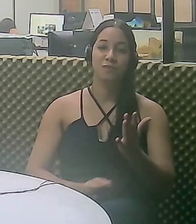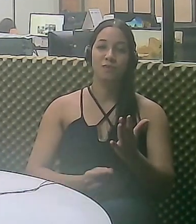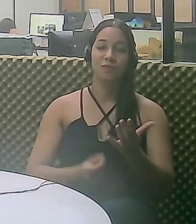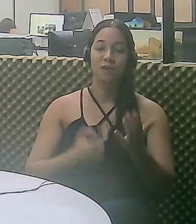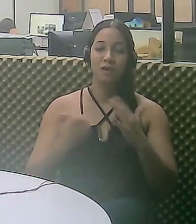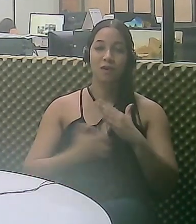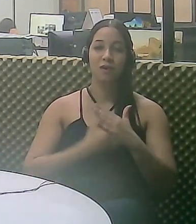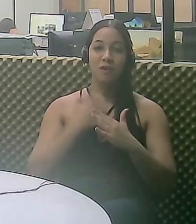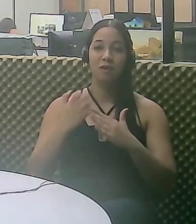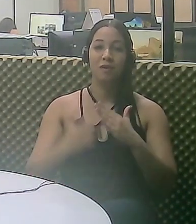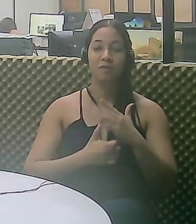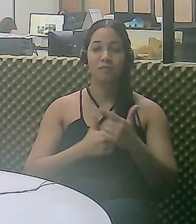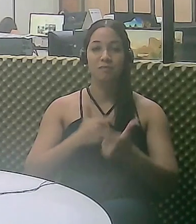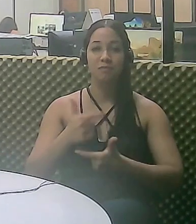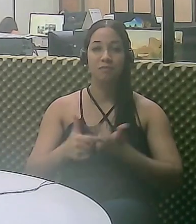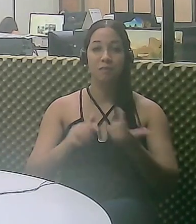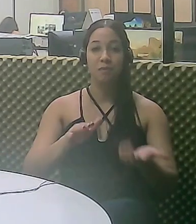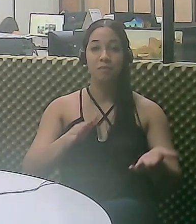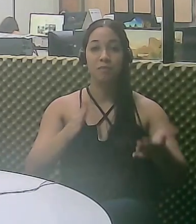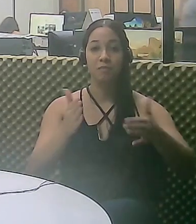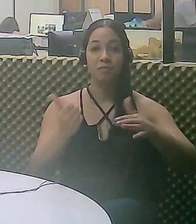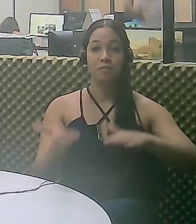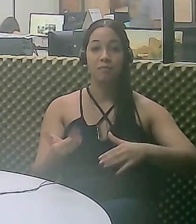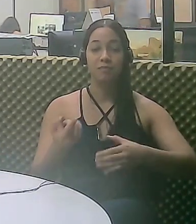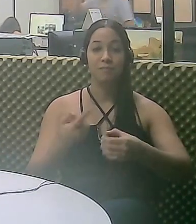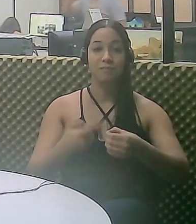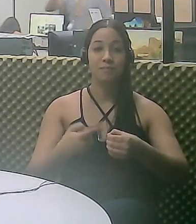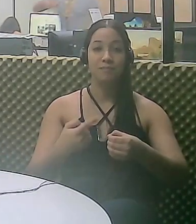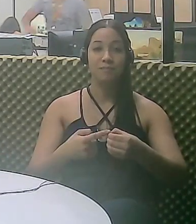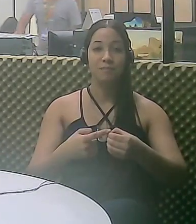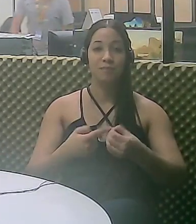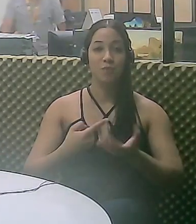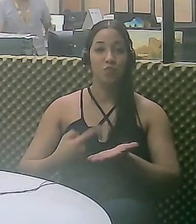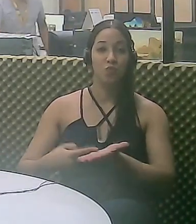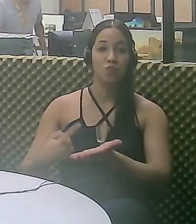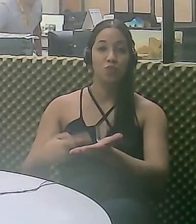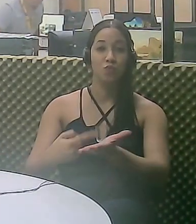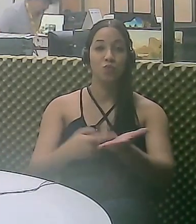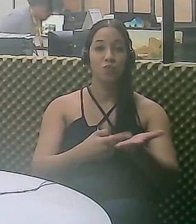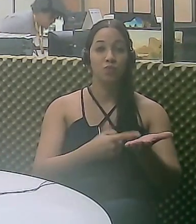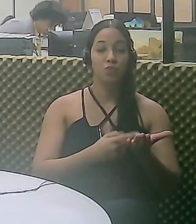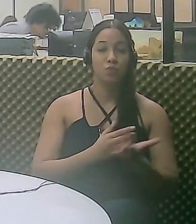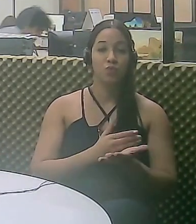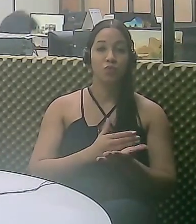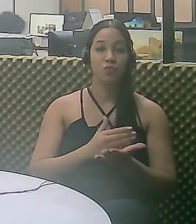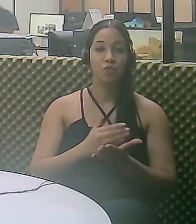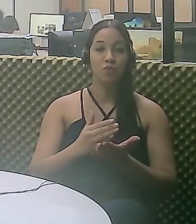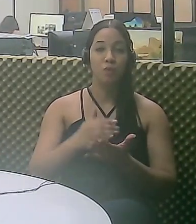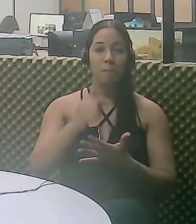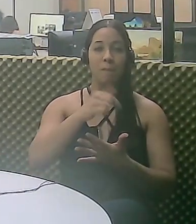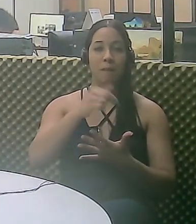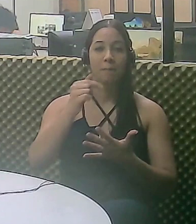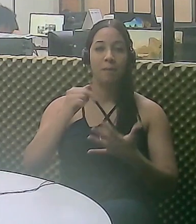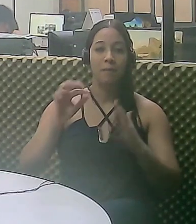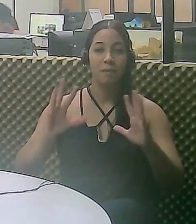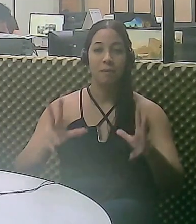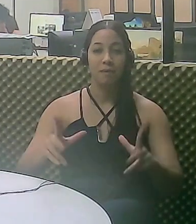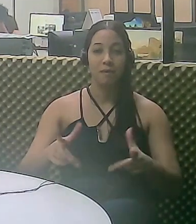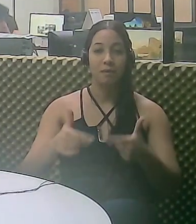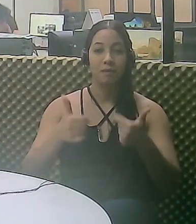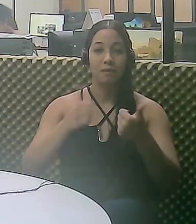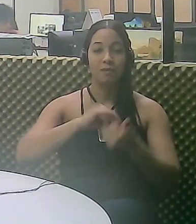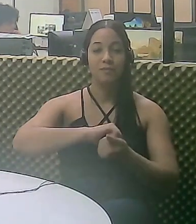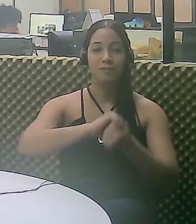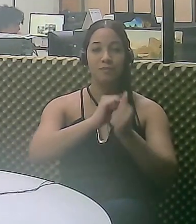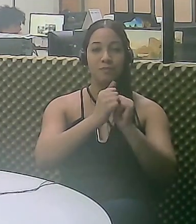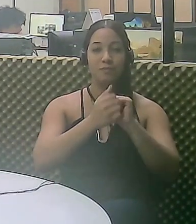concessionárias prestadoras de serviço funerário na cidade. Os acordos entram em vigor prevendo uma série de melhorias e